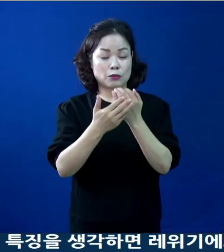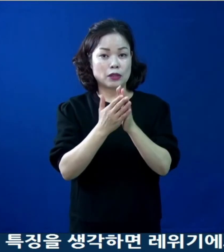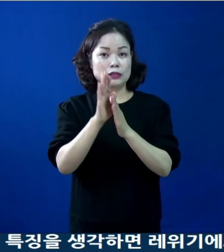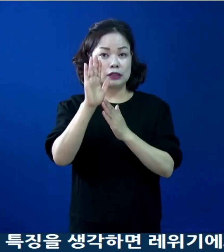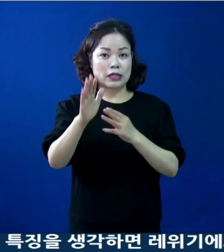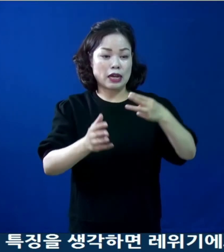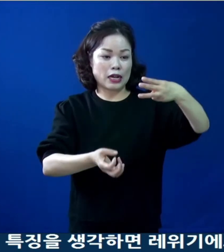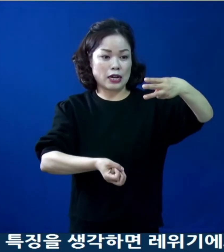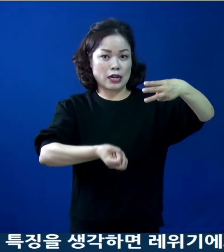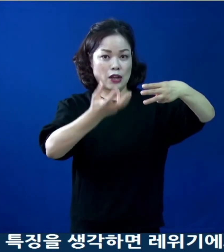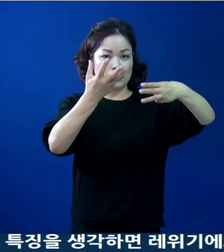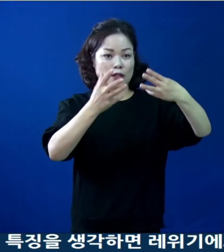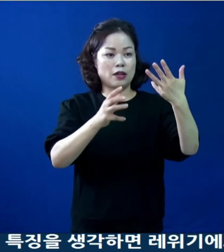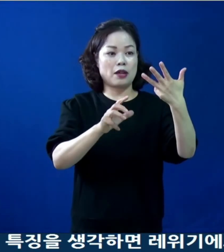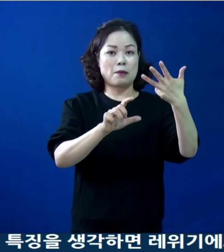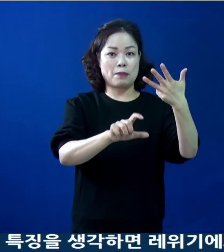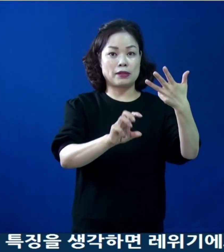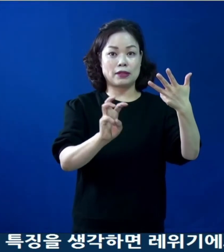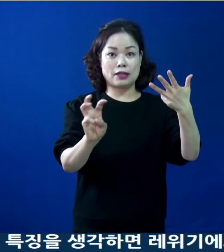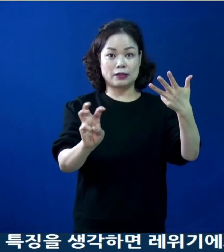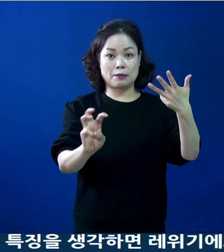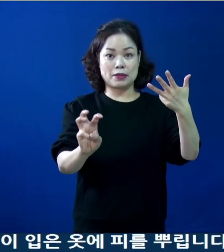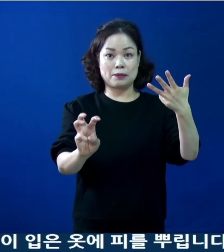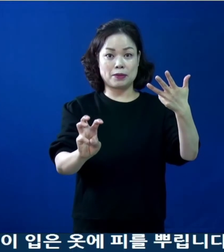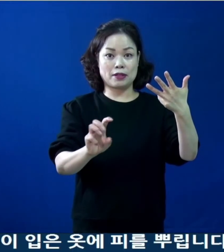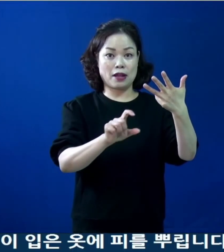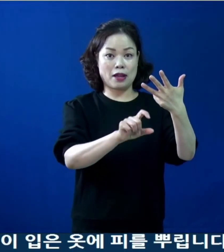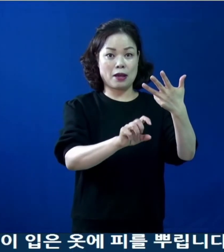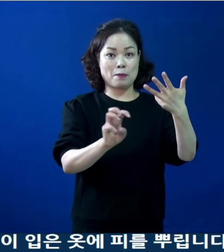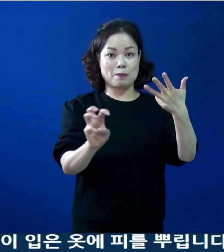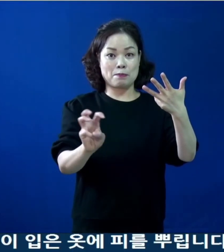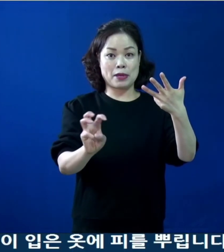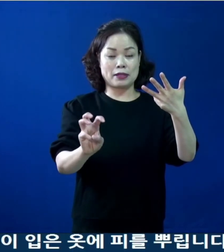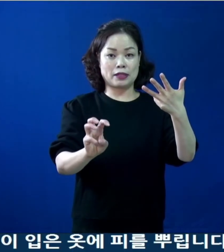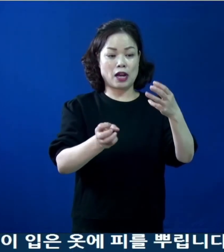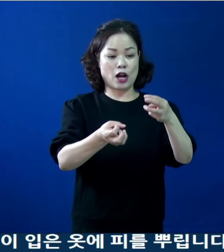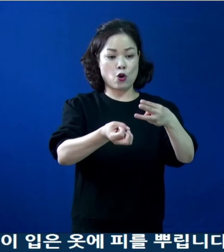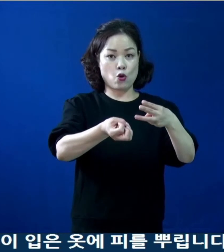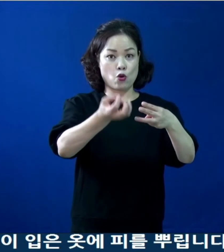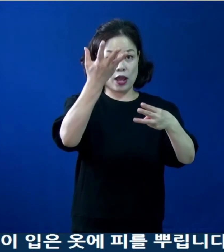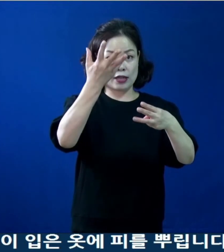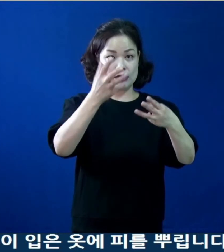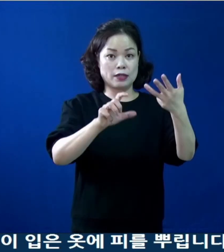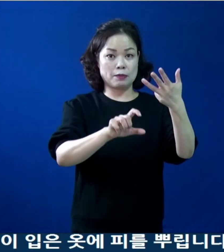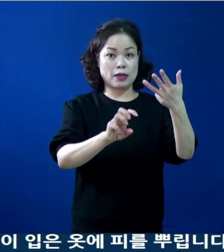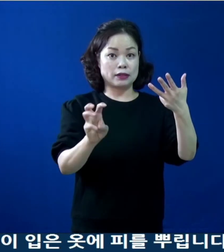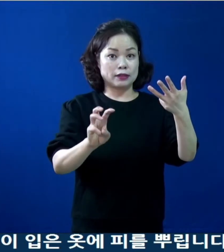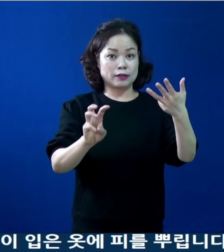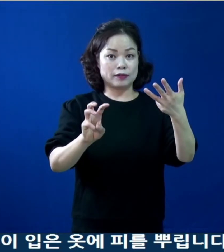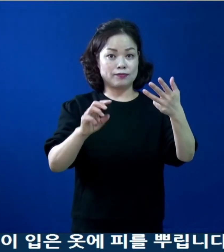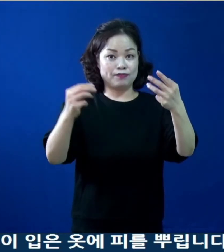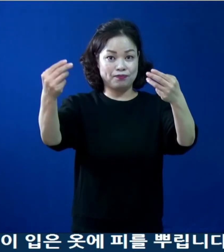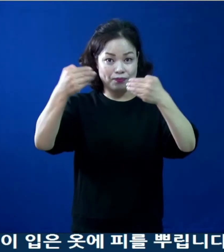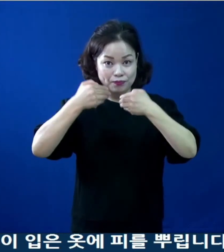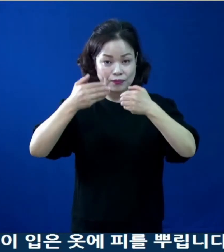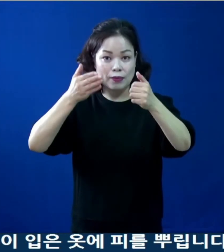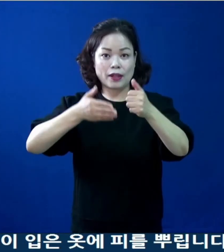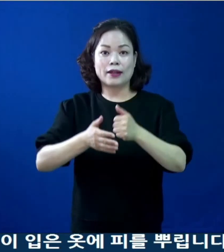뒤인데 레위기 8장 30절로 이동해 보시기 바랍니다. 레위기 8장 30절 이동하시면서 귀 기울여 주시기